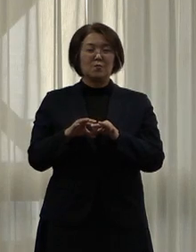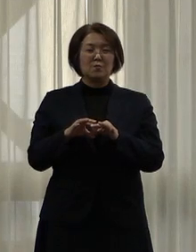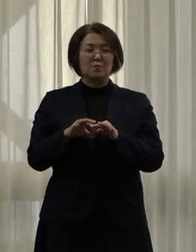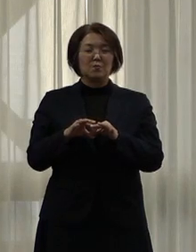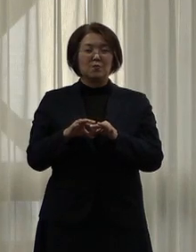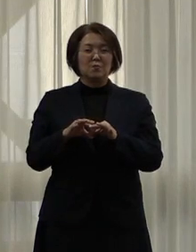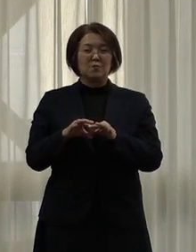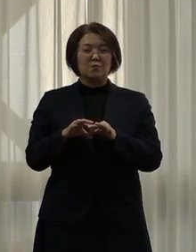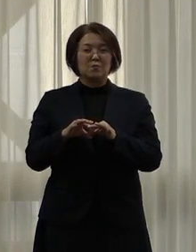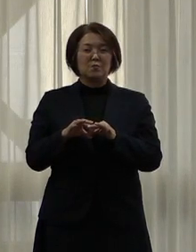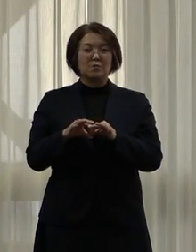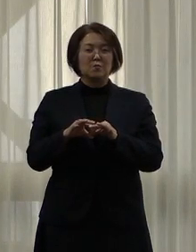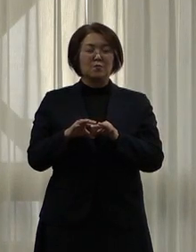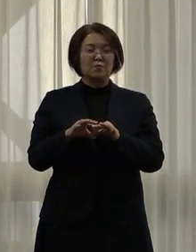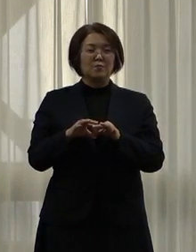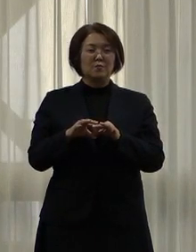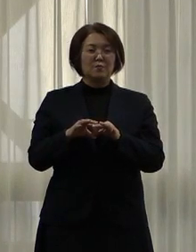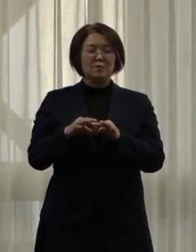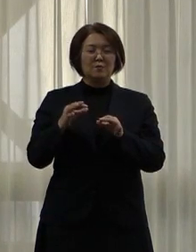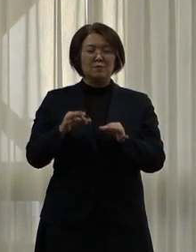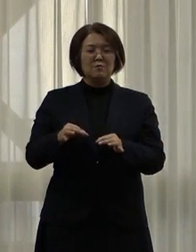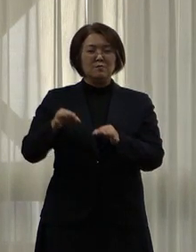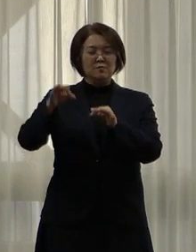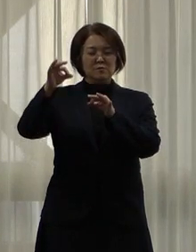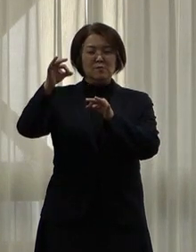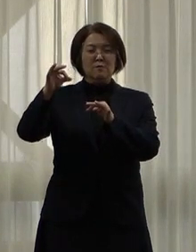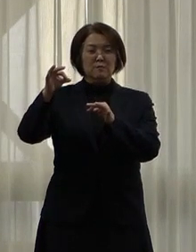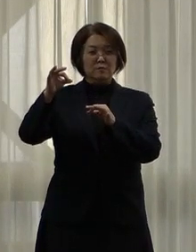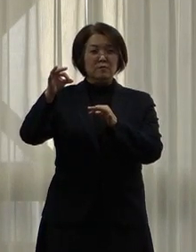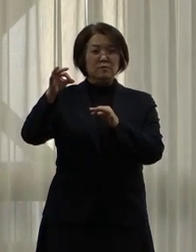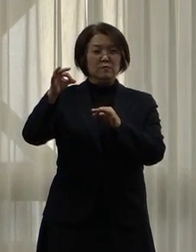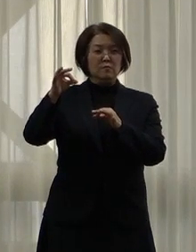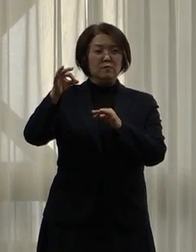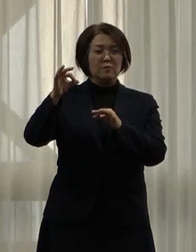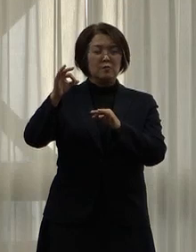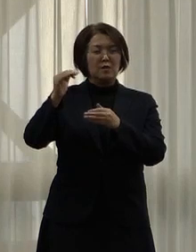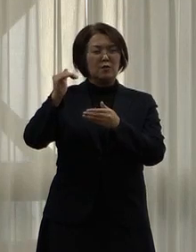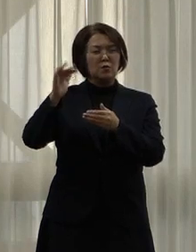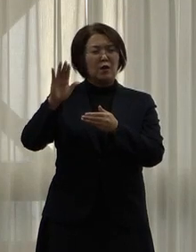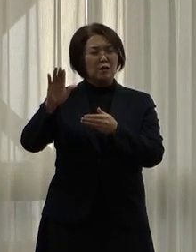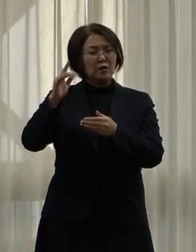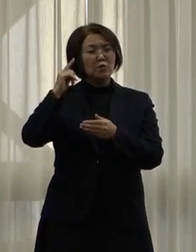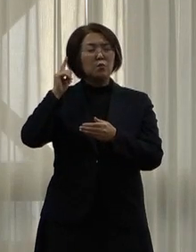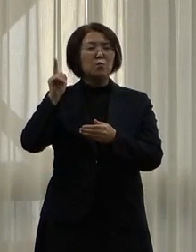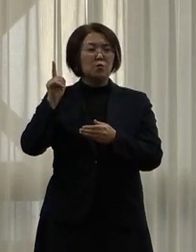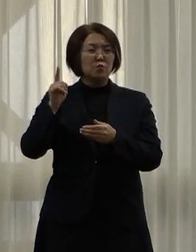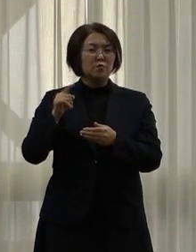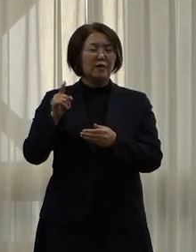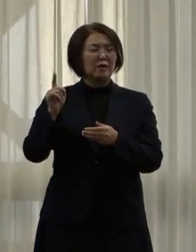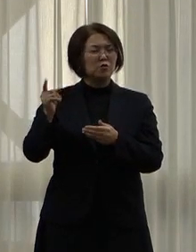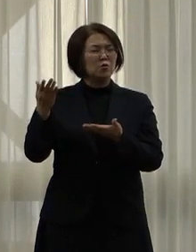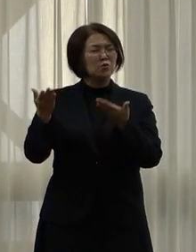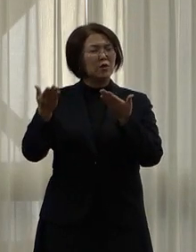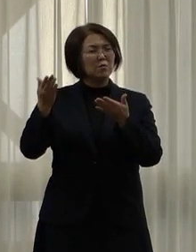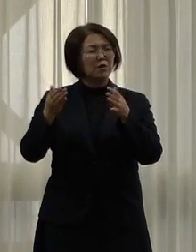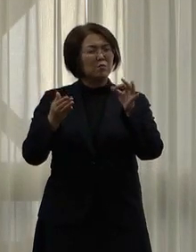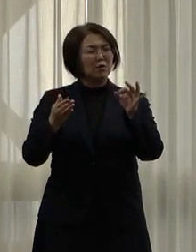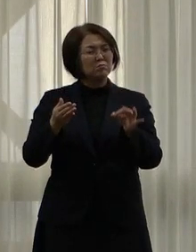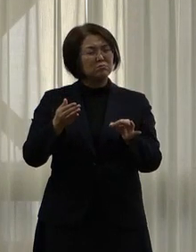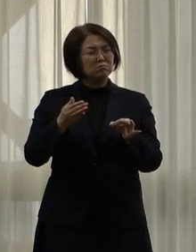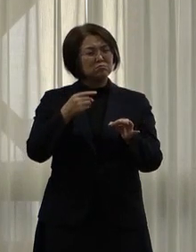何て言いますか、上がり幅は大きかったんじゃないかというふうに考えています。あれほどには上がらないのかな